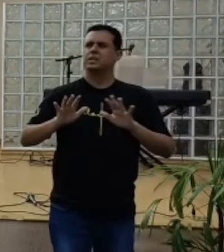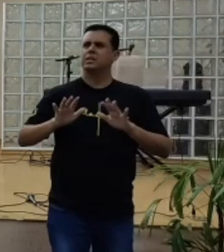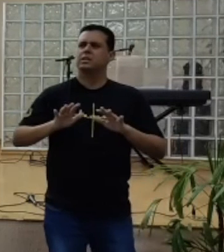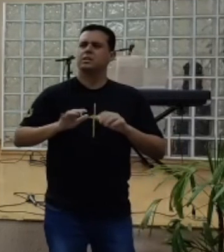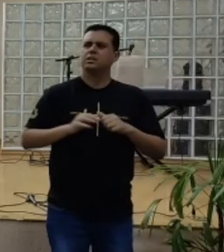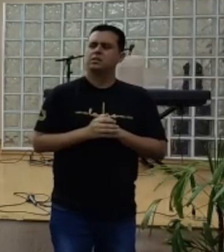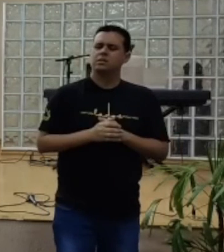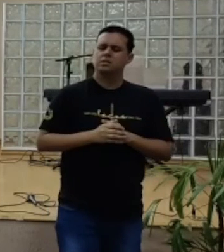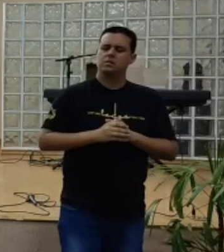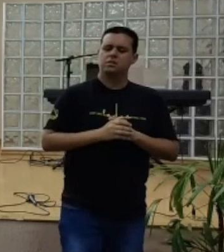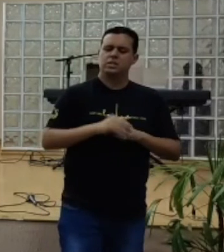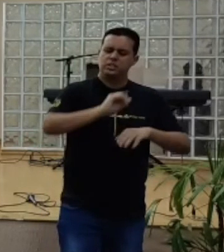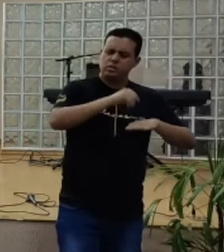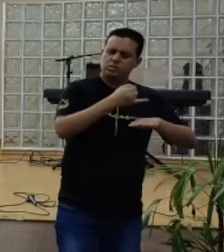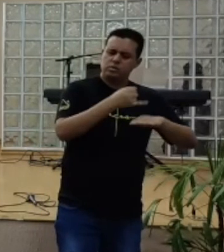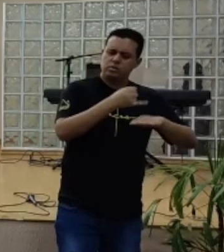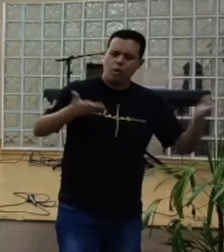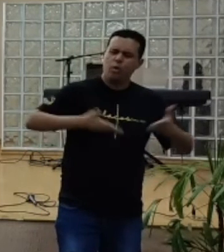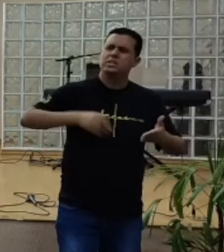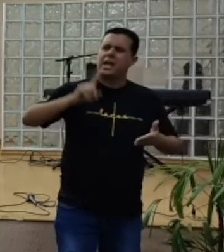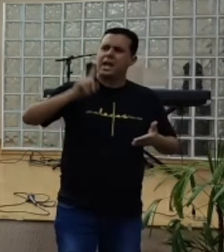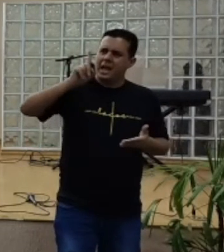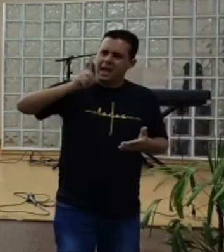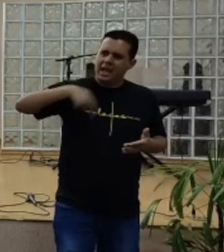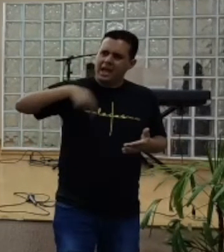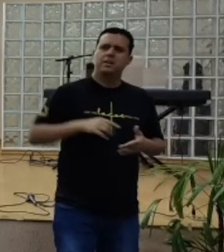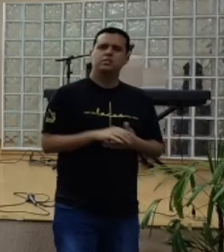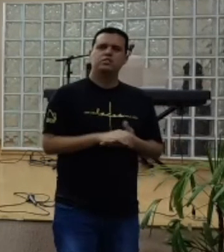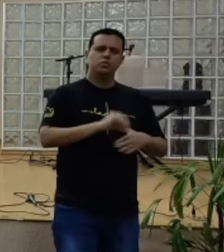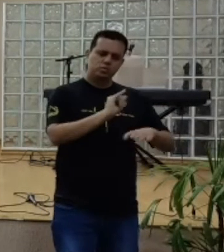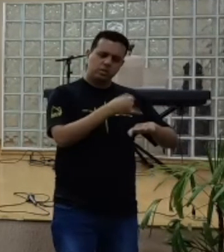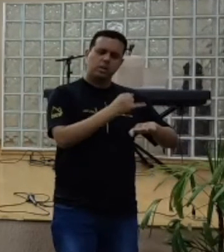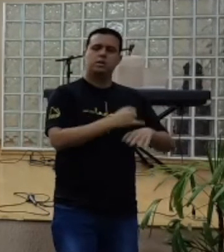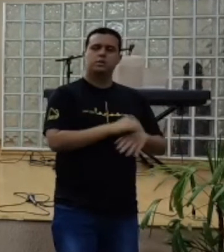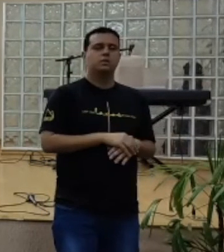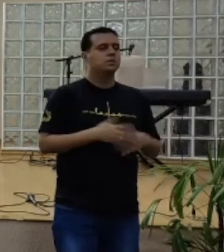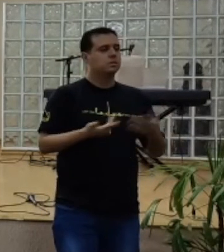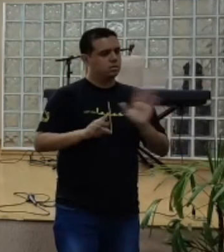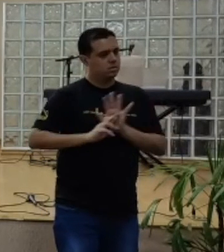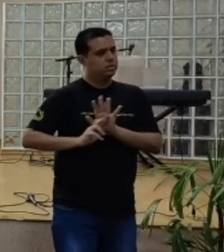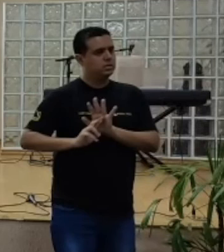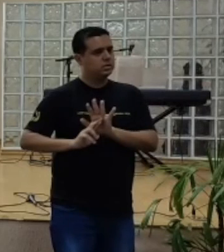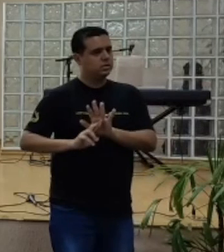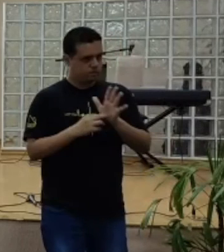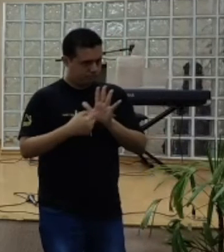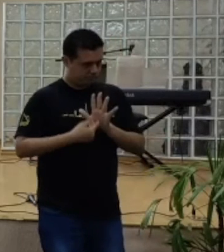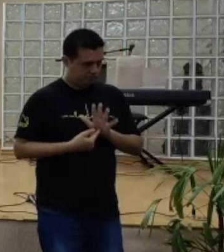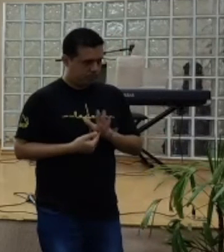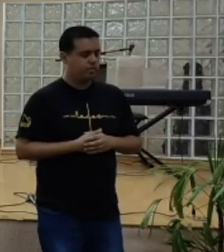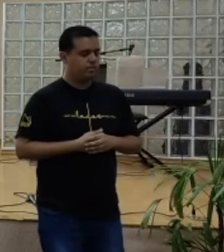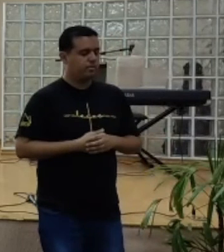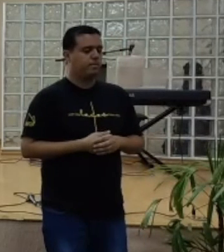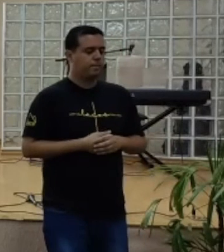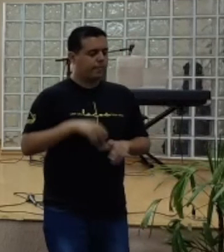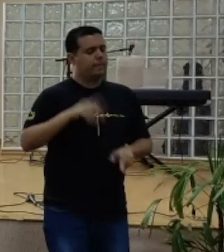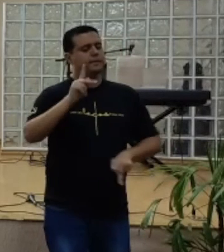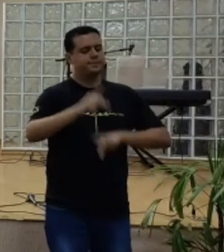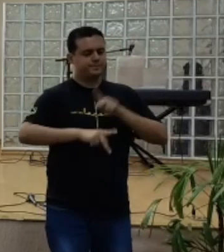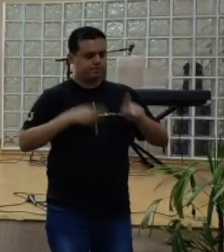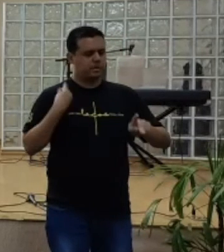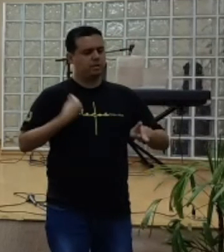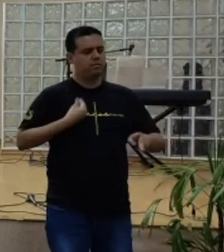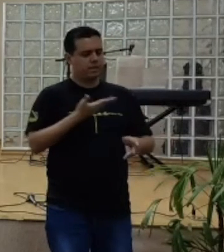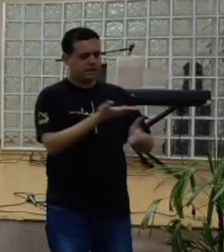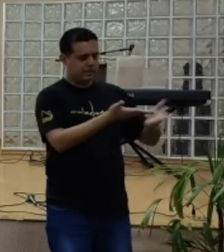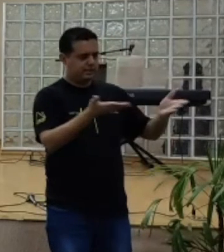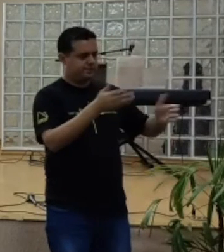está fazendo alegoria. Esses judeus que estão aí em Jerusalém, todas as regras impostas